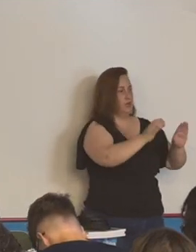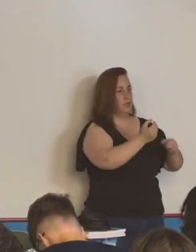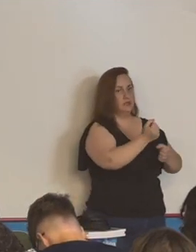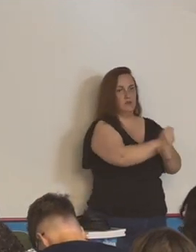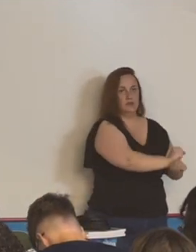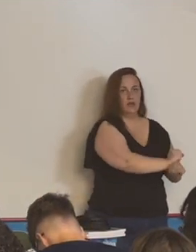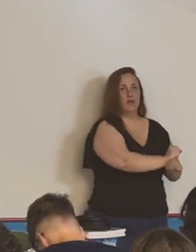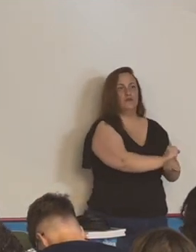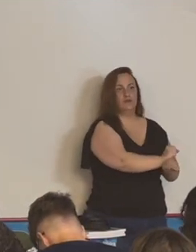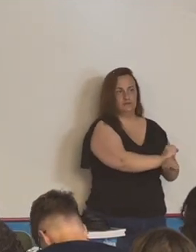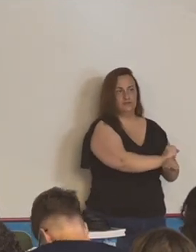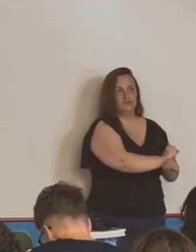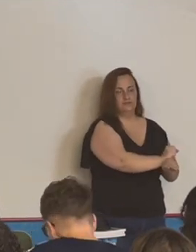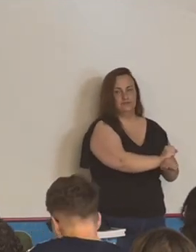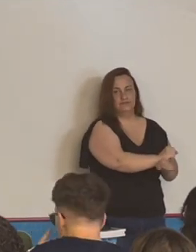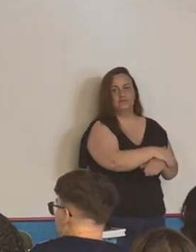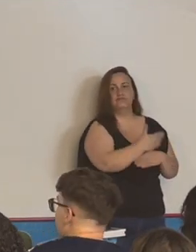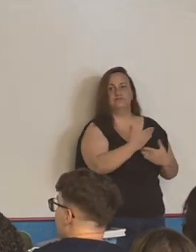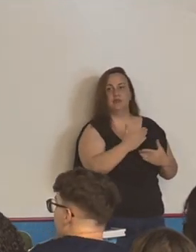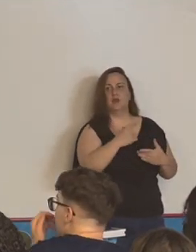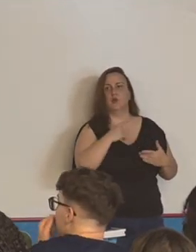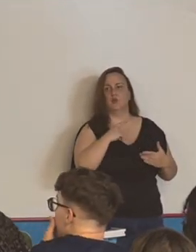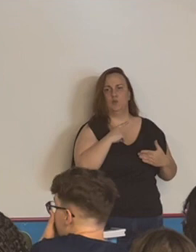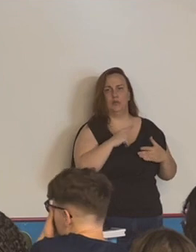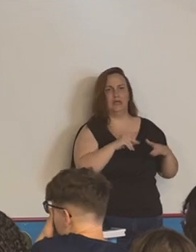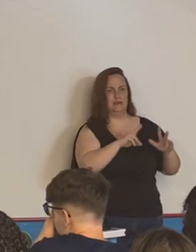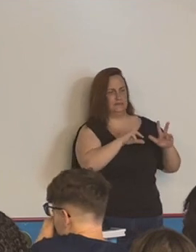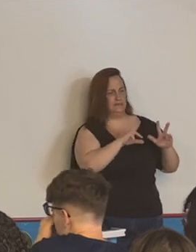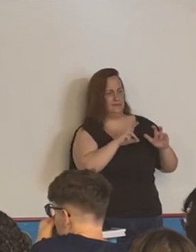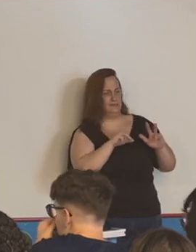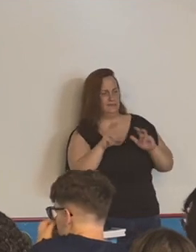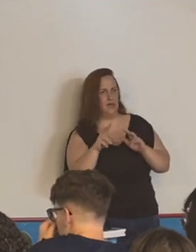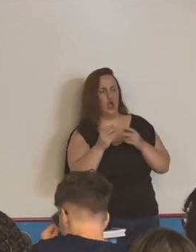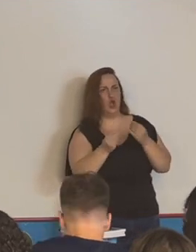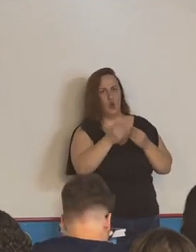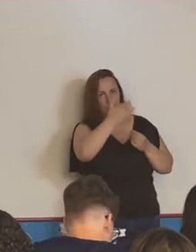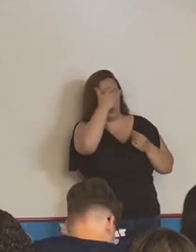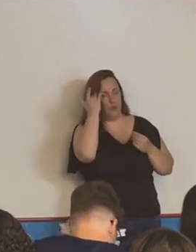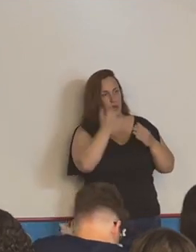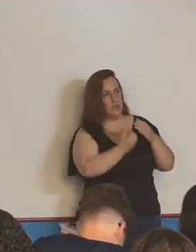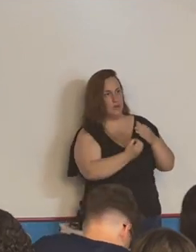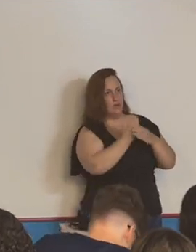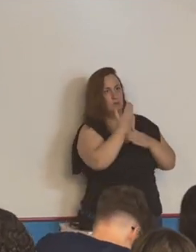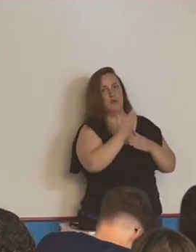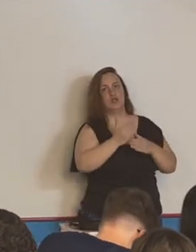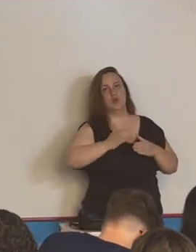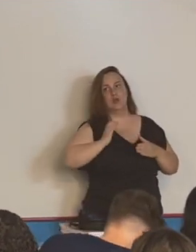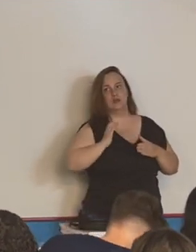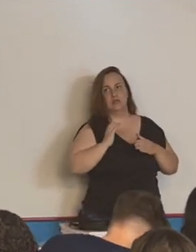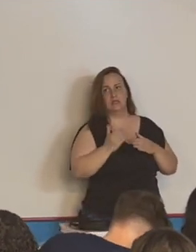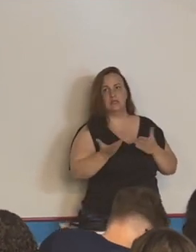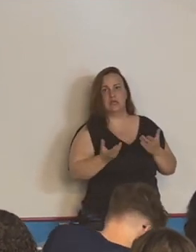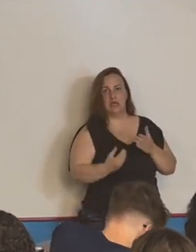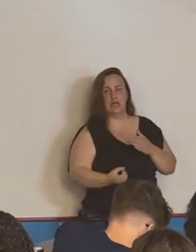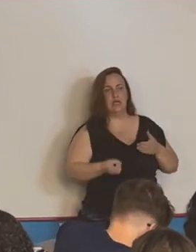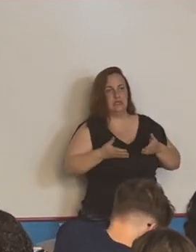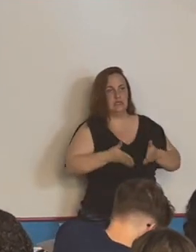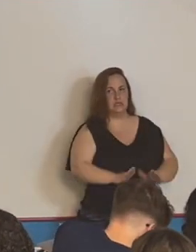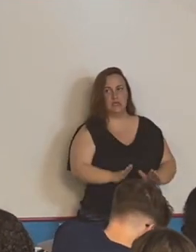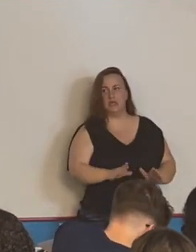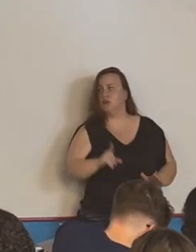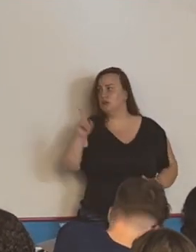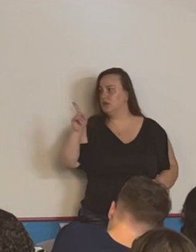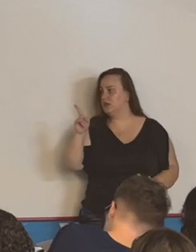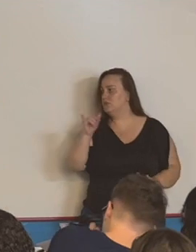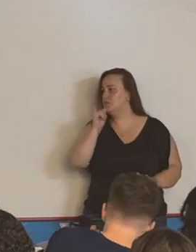Então tem toda essa questão, né, da formação da elite da nossa sociedade, do pensamento da elite. E aí